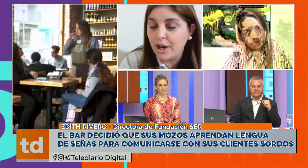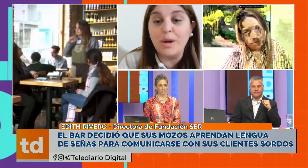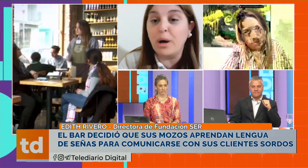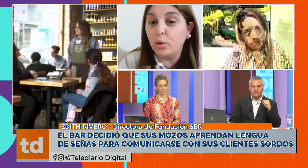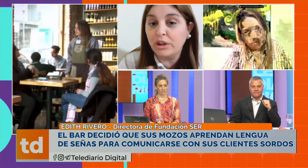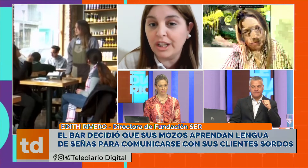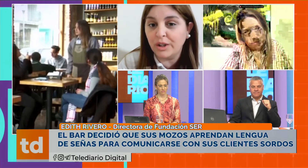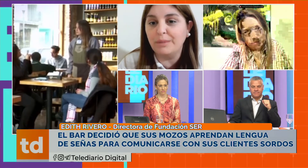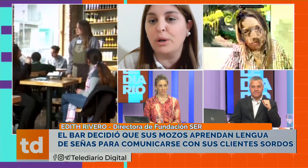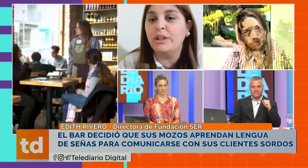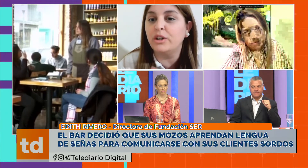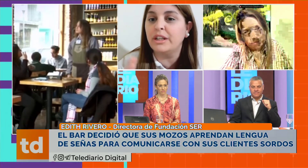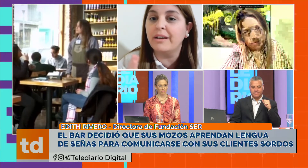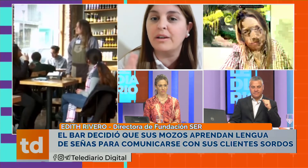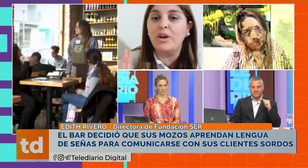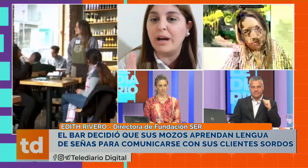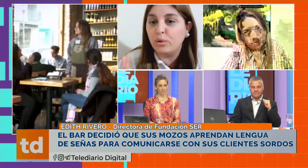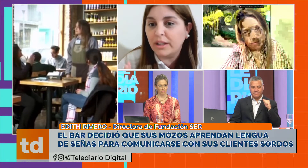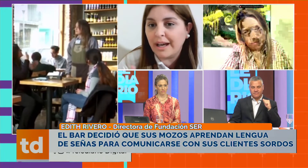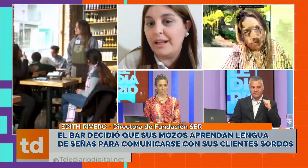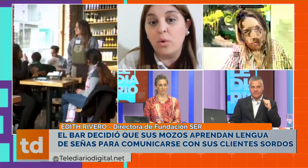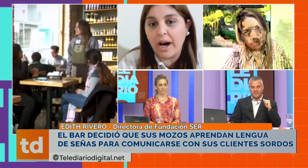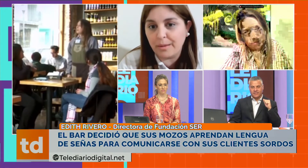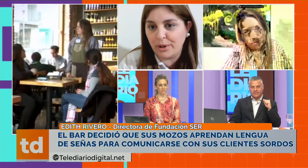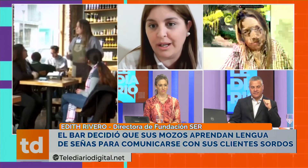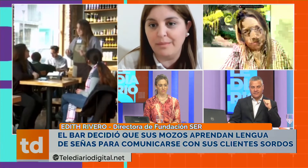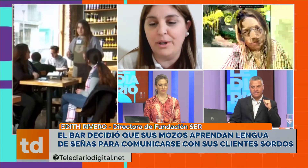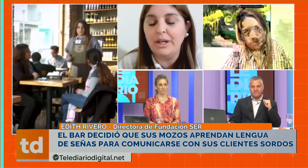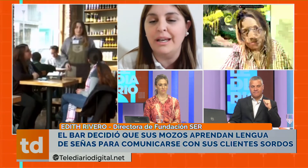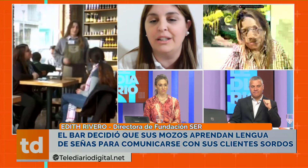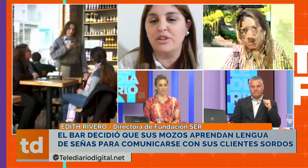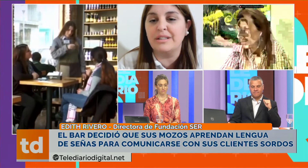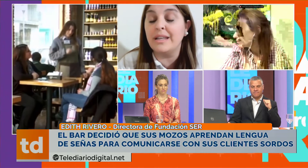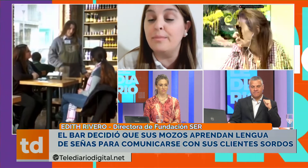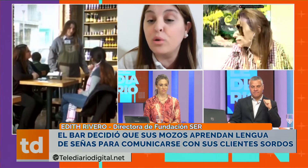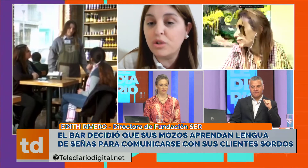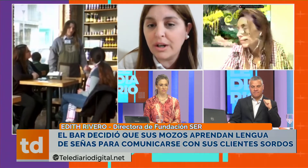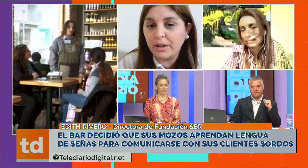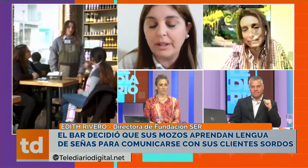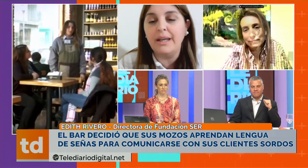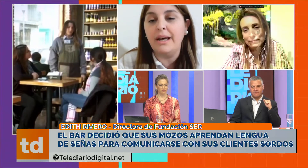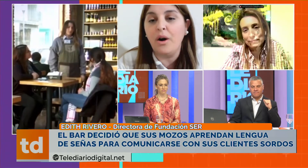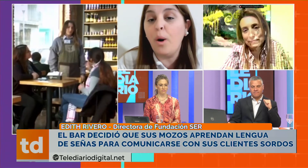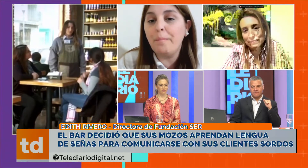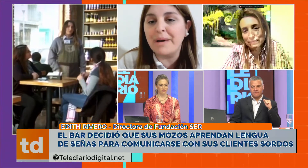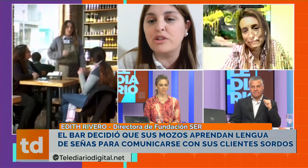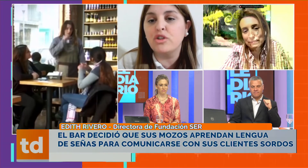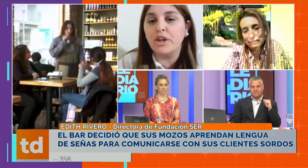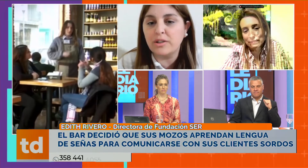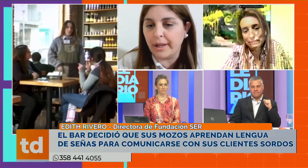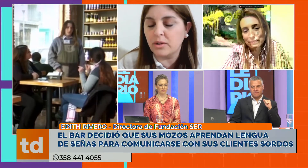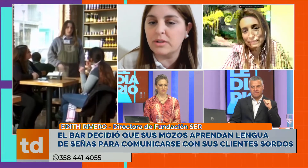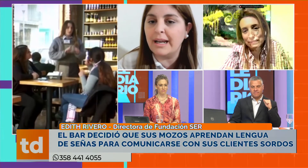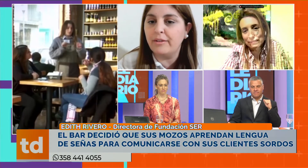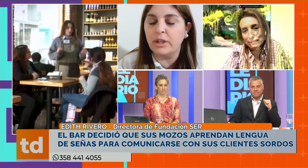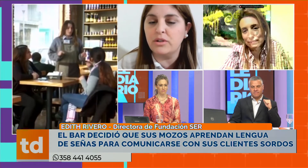hipoacústico. Hipoacústico tiene que ver con la acústica del lugar, por ejemplo. Entonces, es hipoacústico o persona sorda. Nosotros